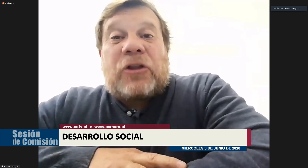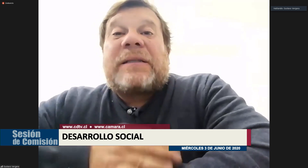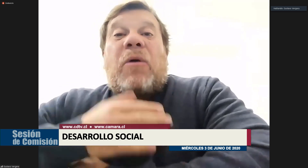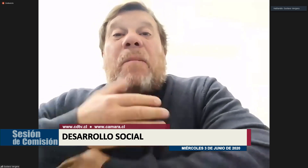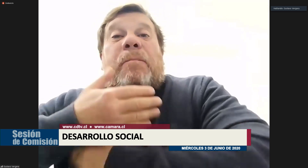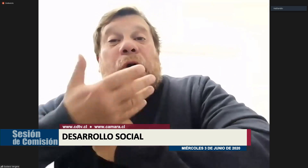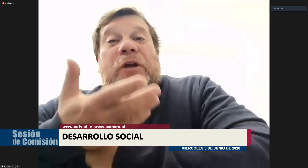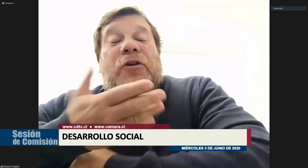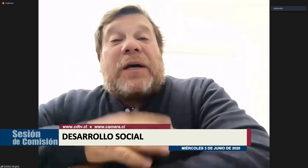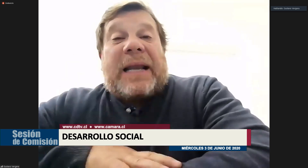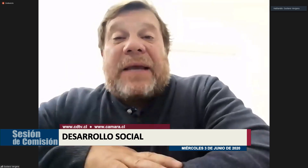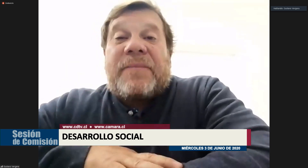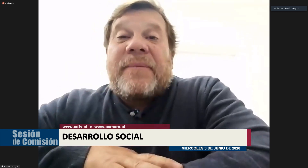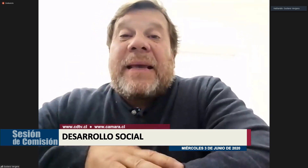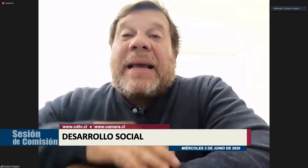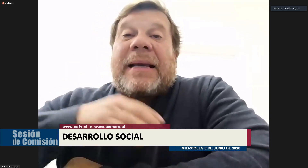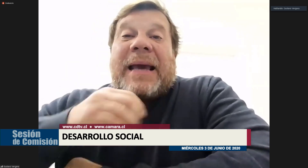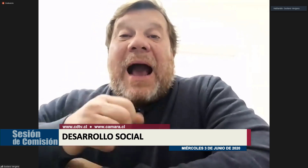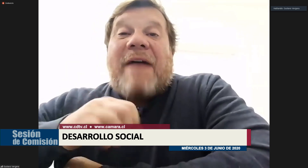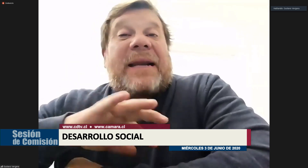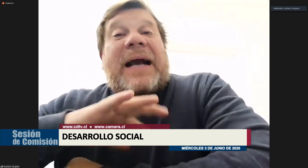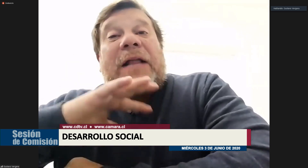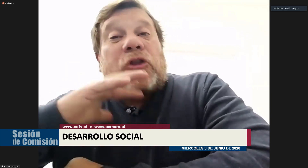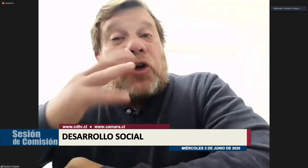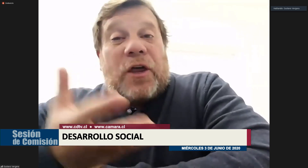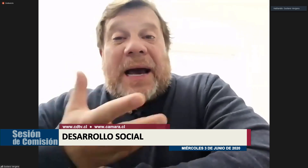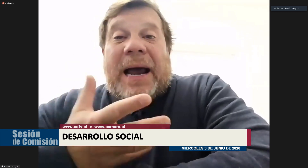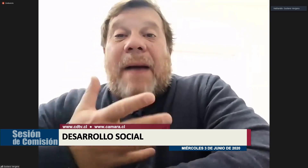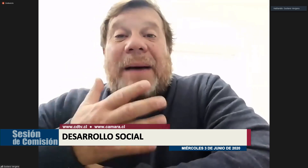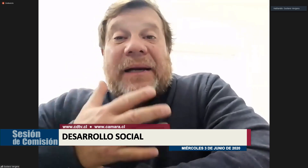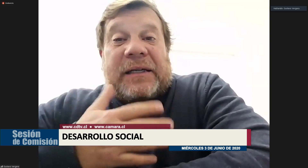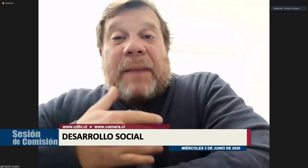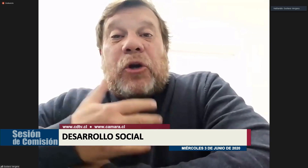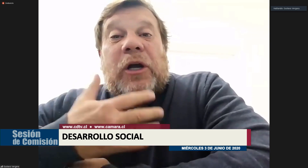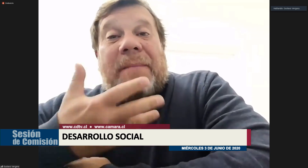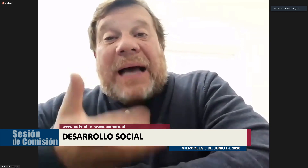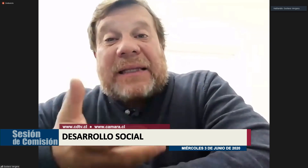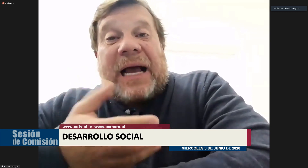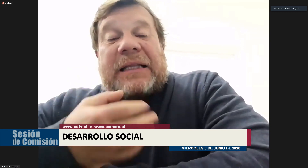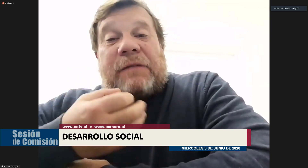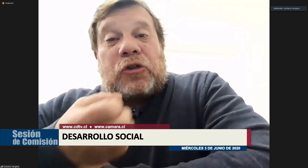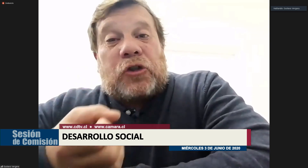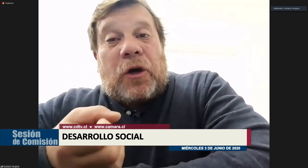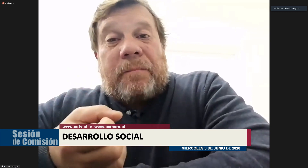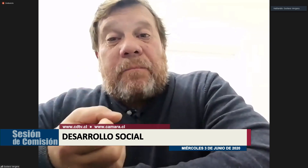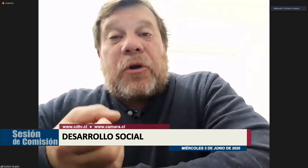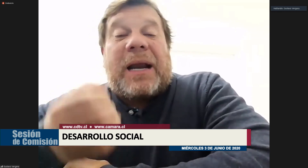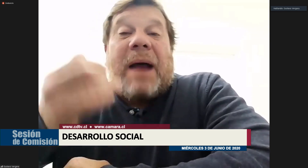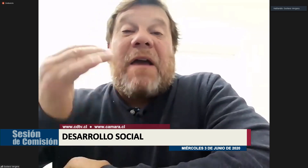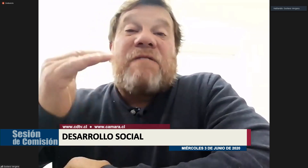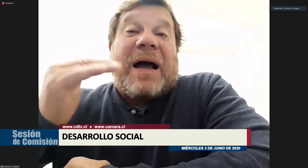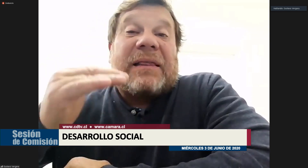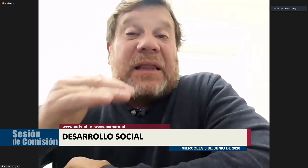hicimos un proyecto de ley que abarca toda la parrilla programática de la televisión, programas